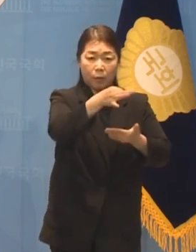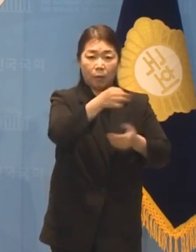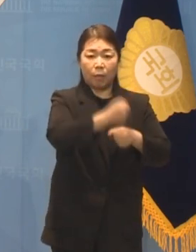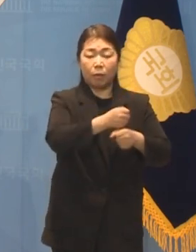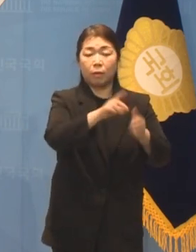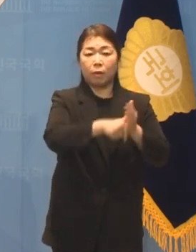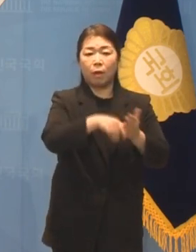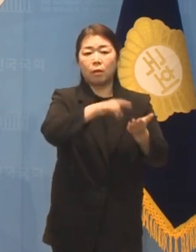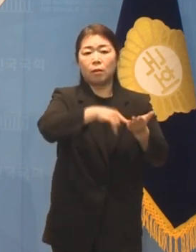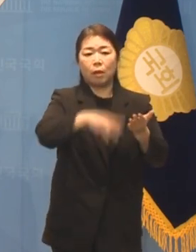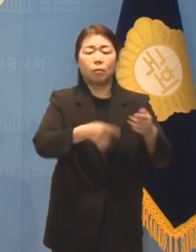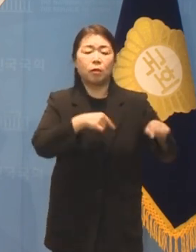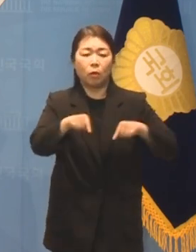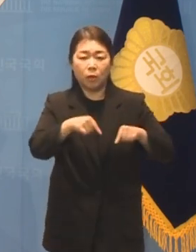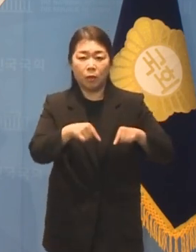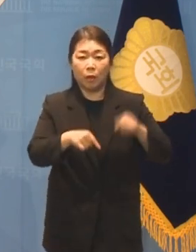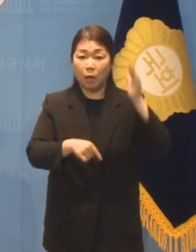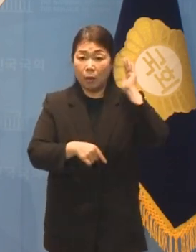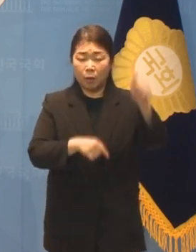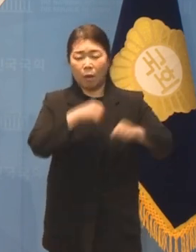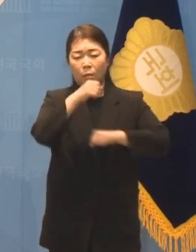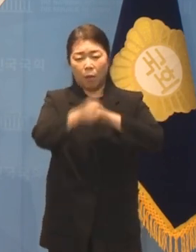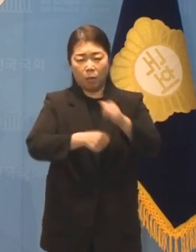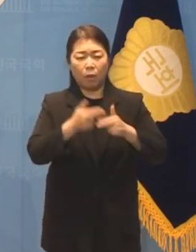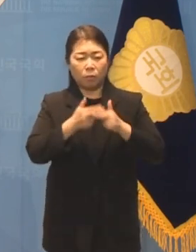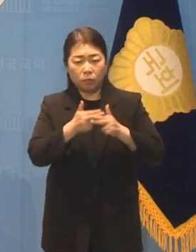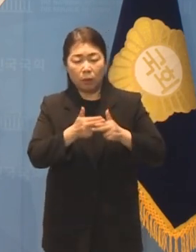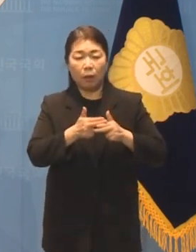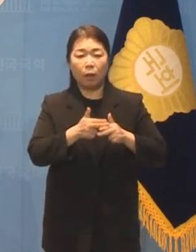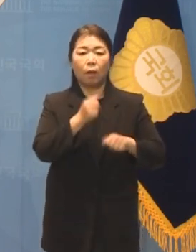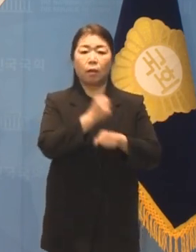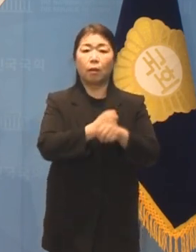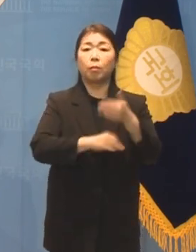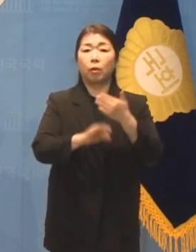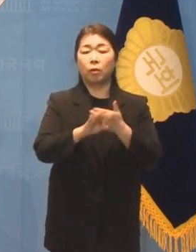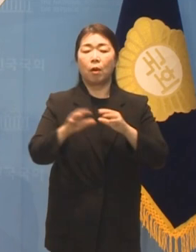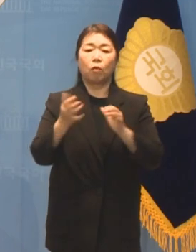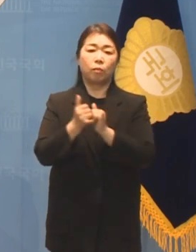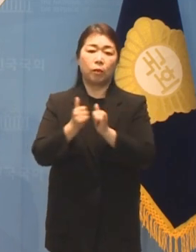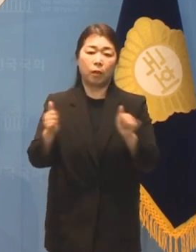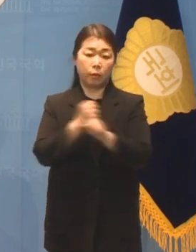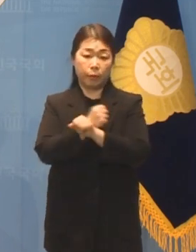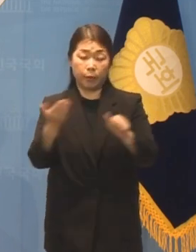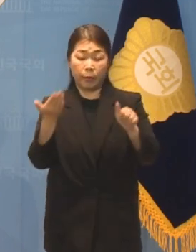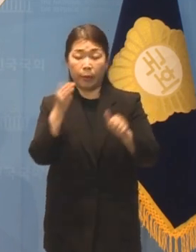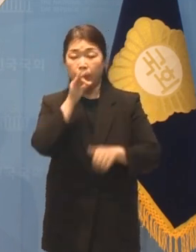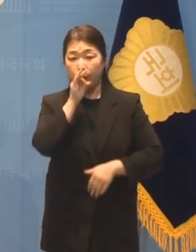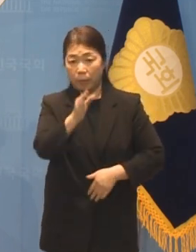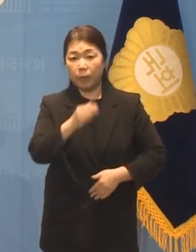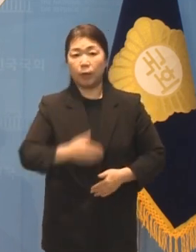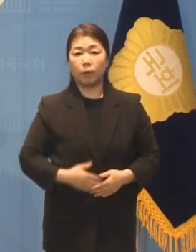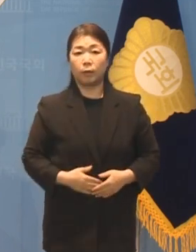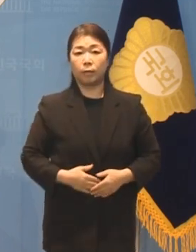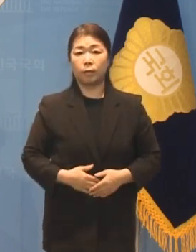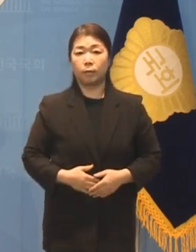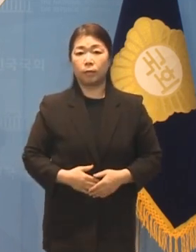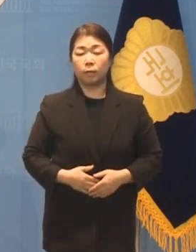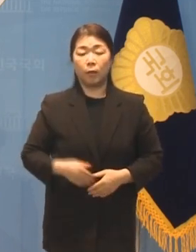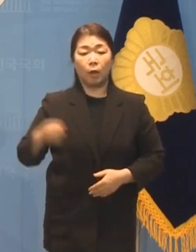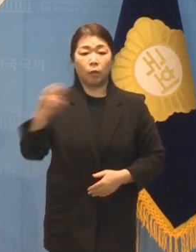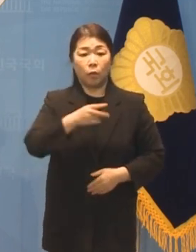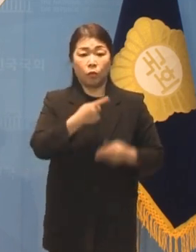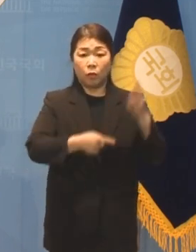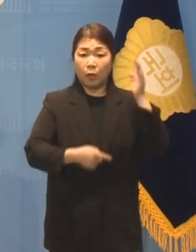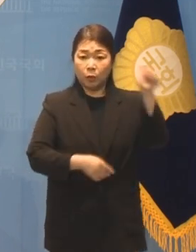세제 정책을 대통령이 마음대로 무너뜨린다면 국민이 용서하지 않을 것입니다. 덧붙여